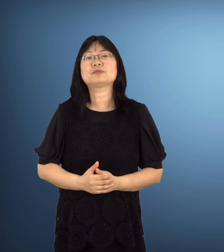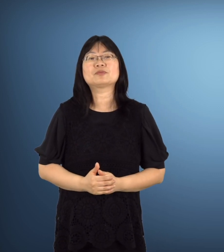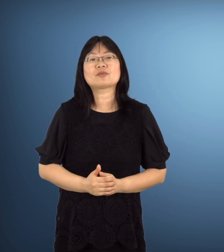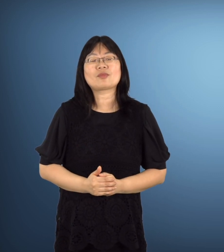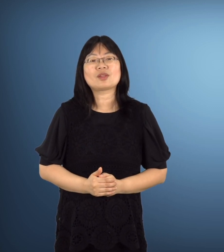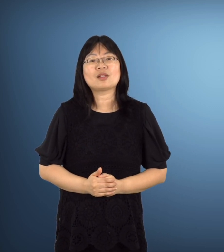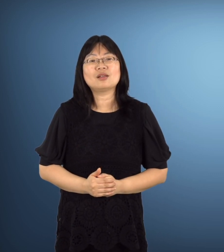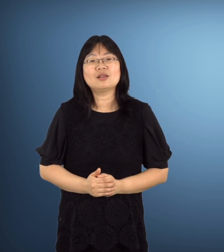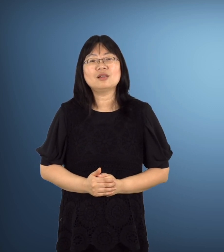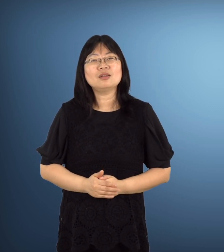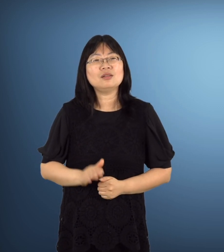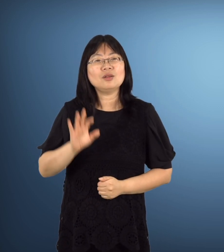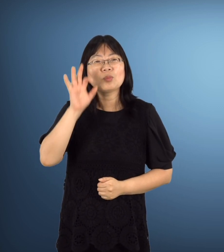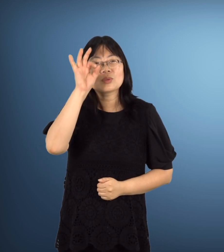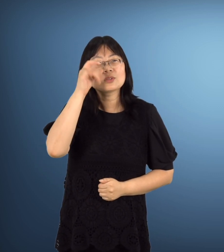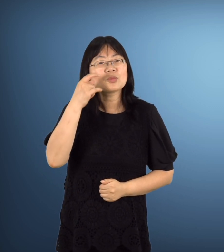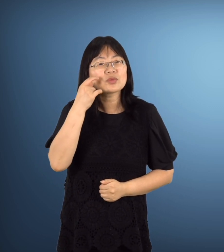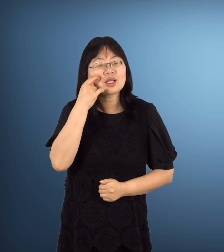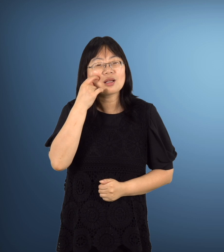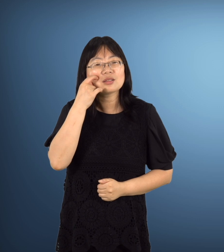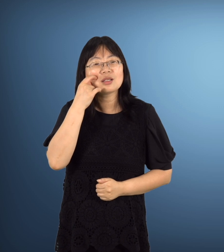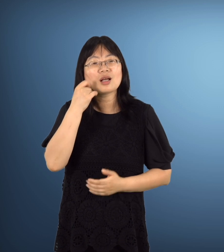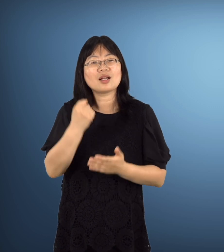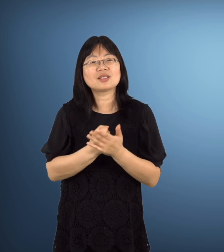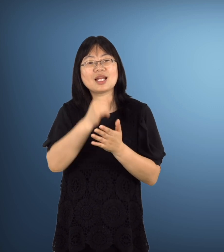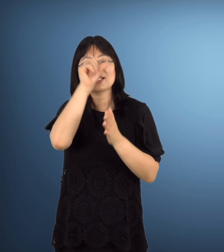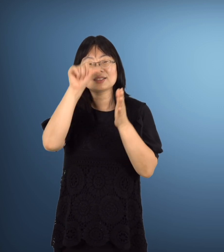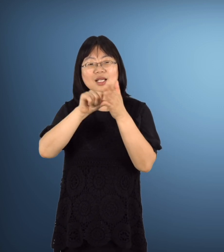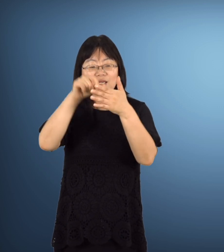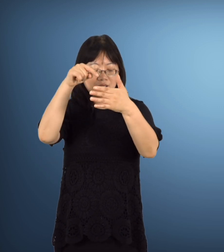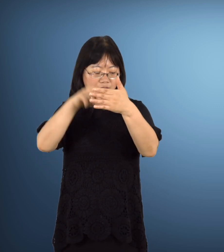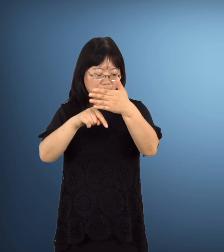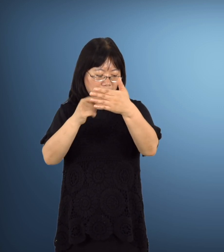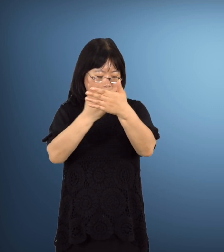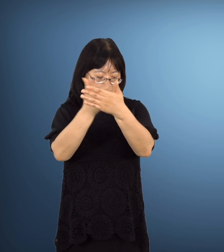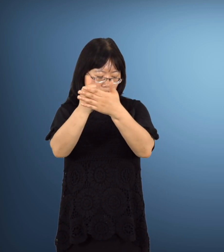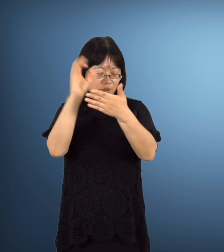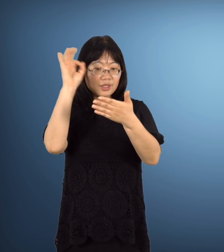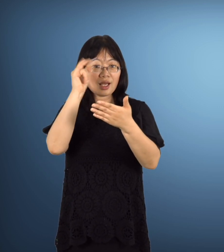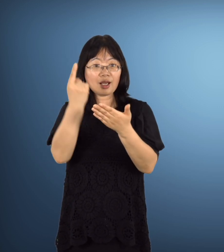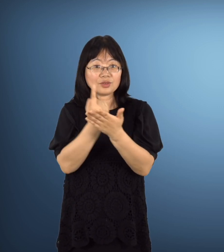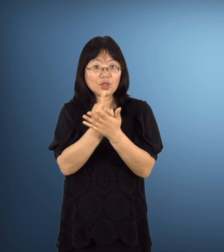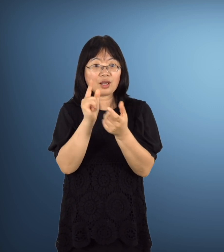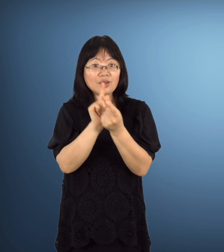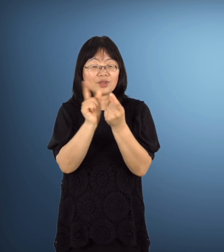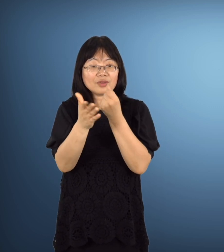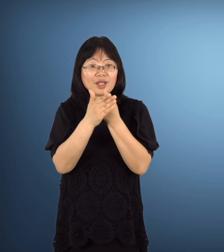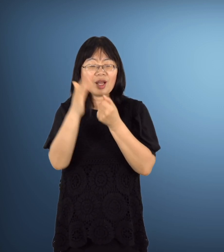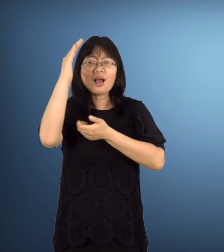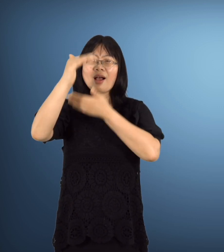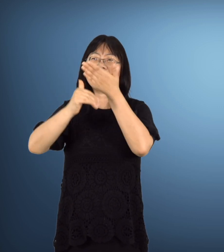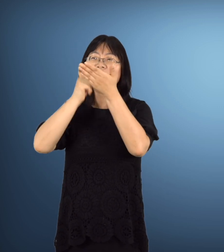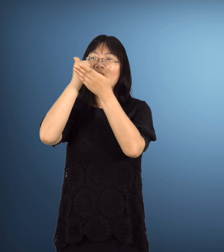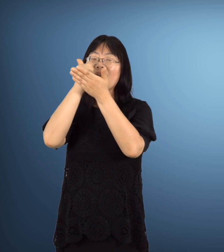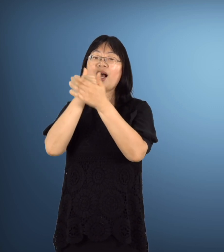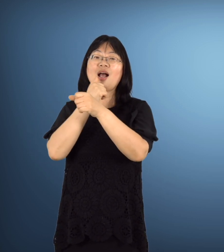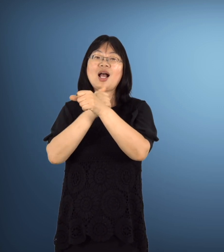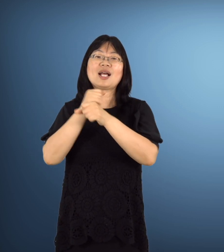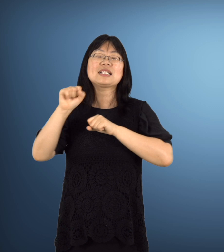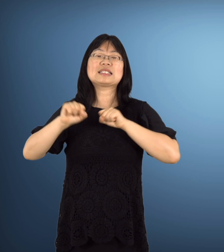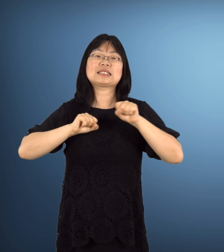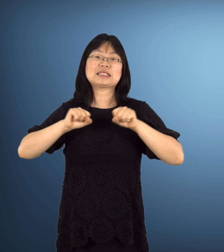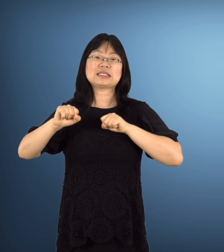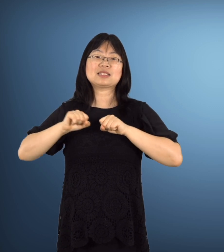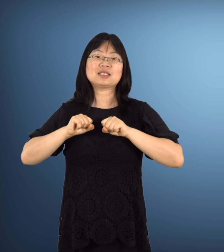이 앞을 보지 못하던 불운한 인생 속에 주님이 찾아오셔서 하나님의 하시는